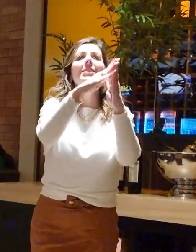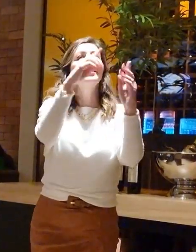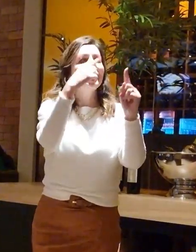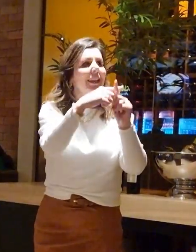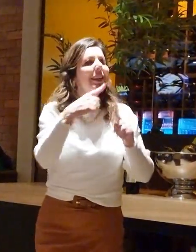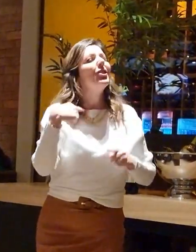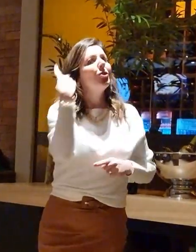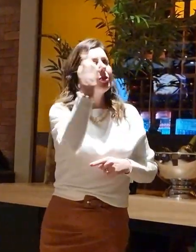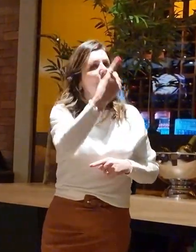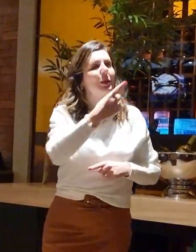Imagina, eu estou dentro de